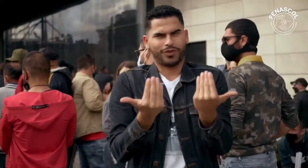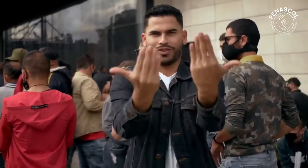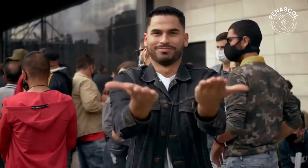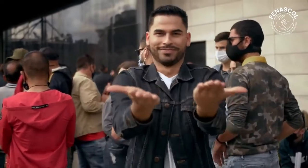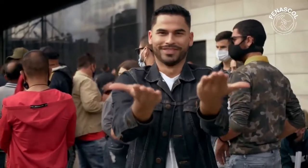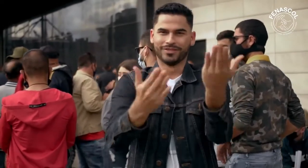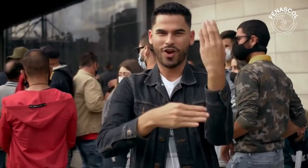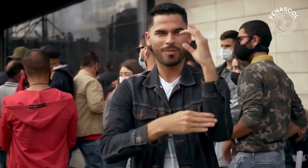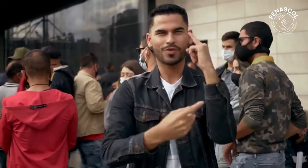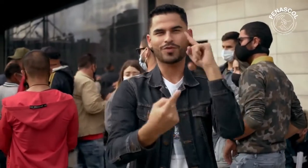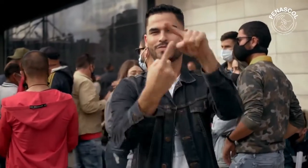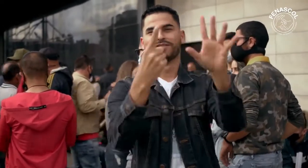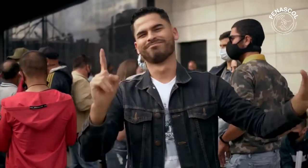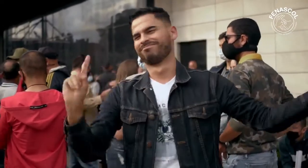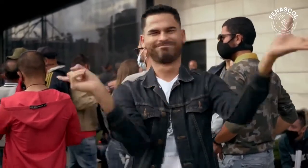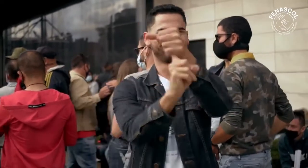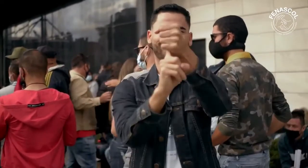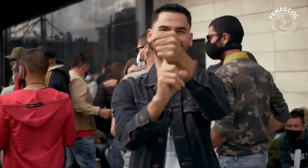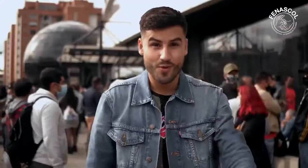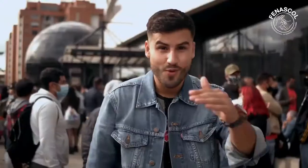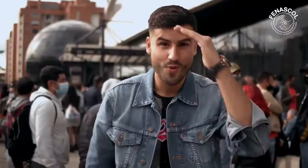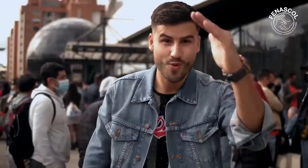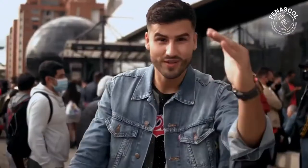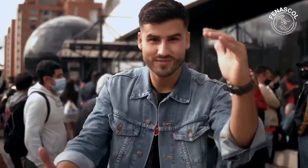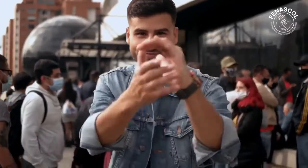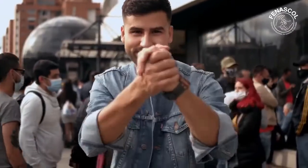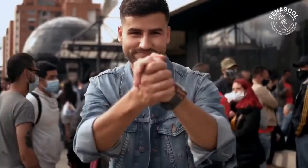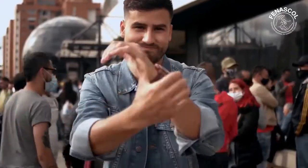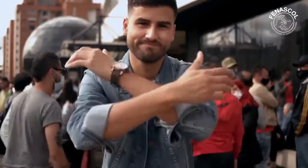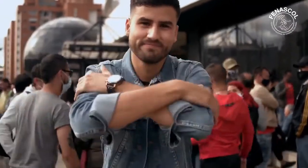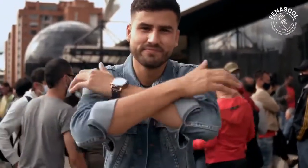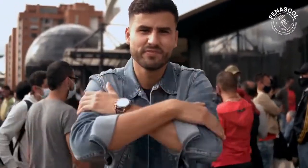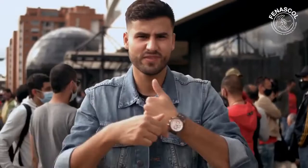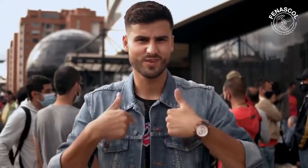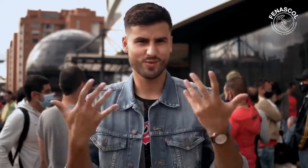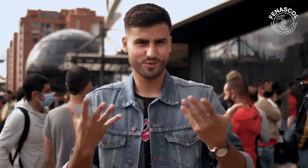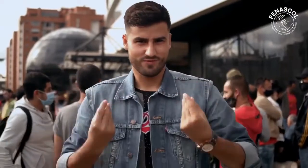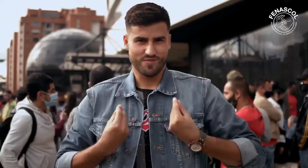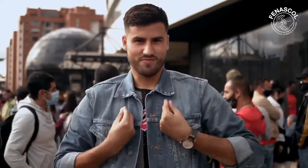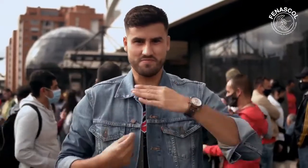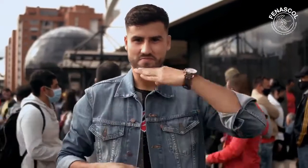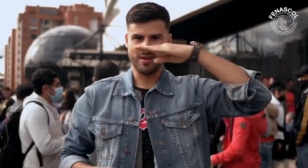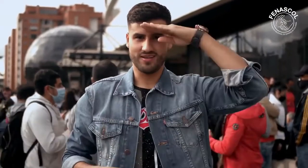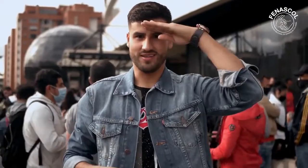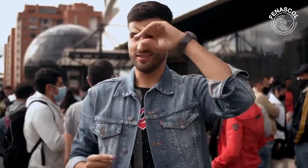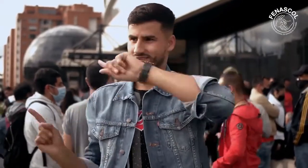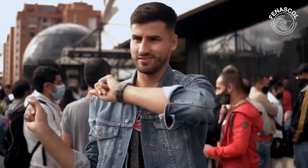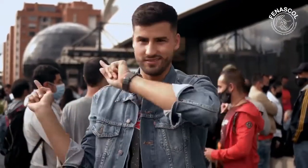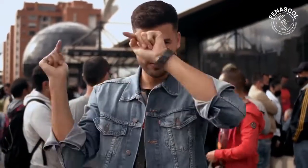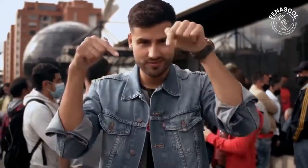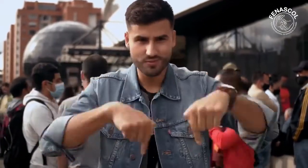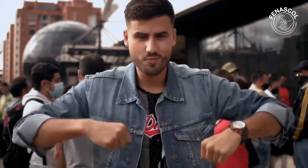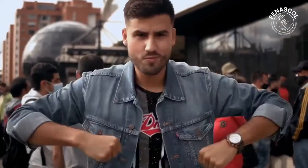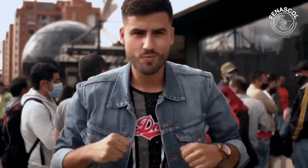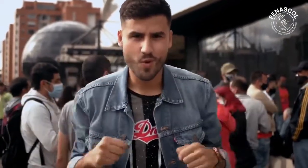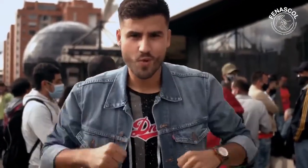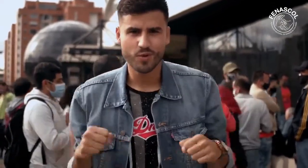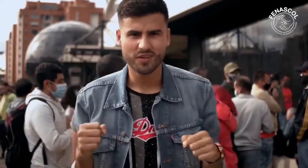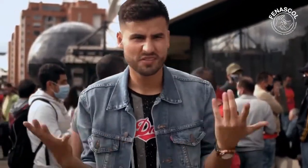al trabajo y lo vamos a alcanzar. Hola, un saludo y un abrazo para todos. Yo vivo en Medellín. Vine aquí a Bogotá,